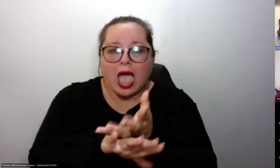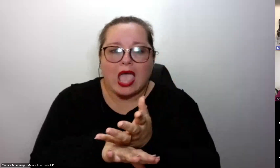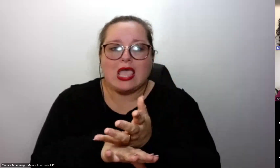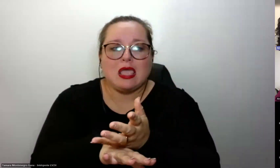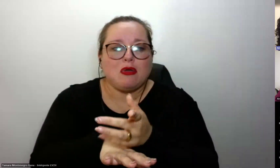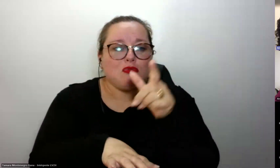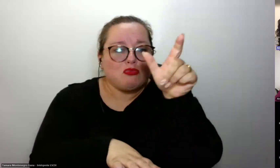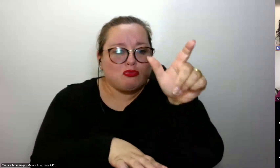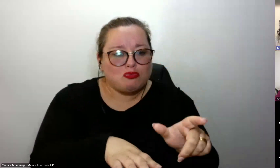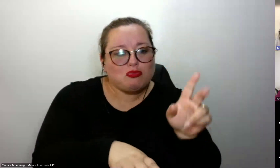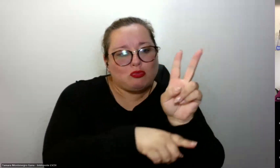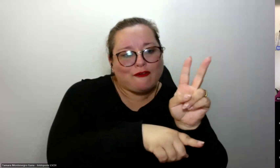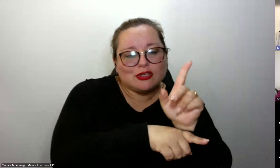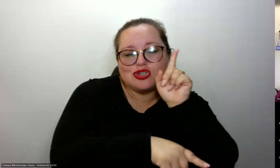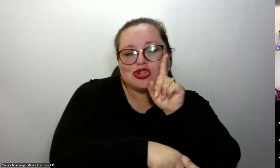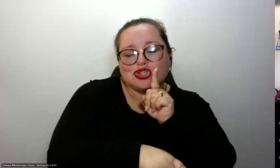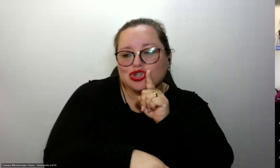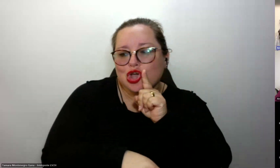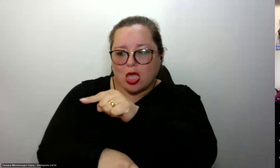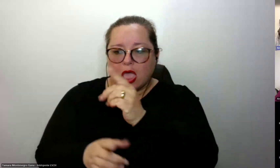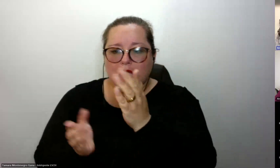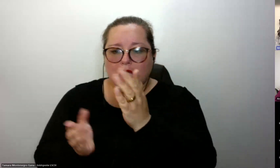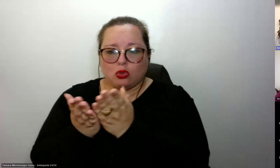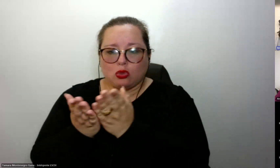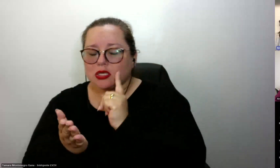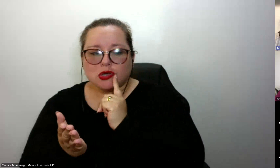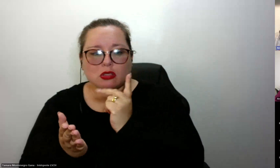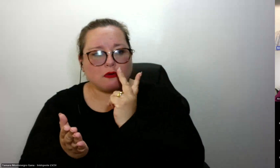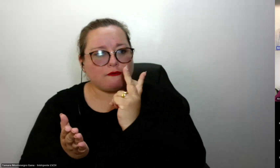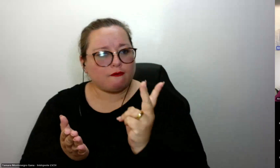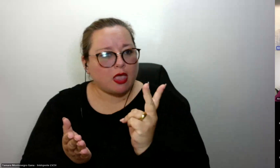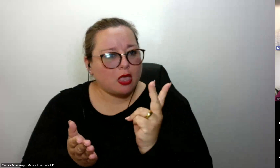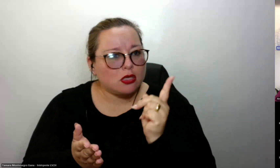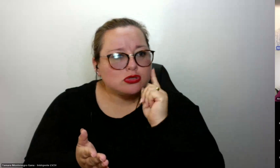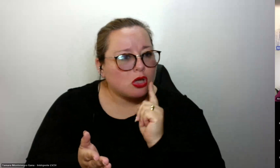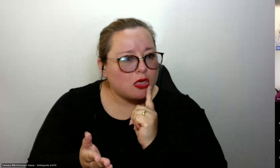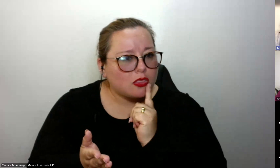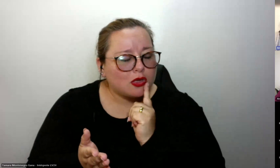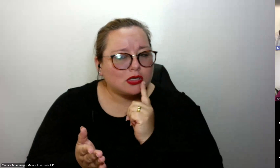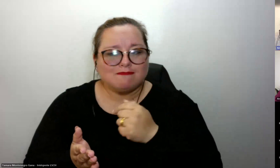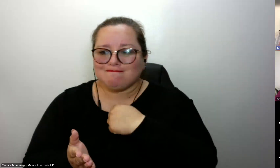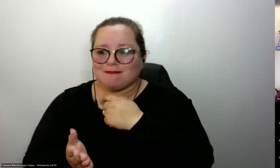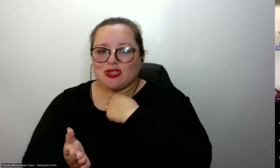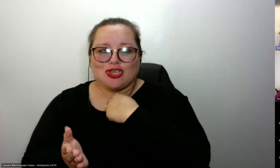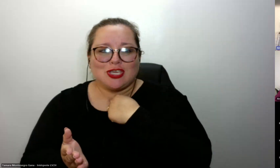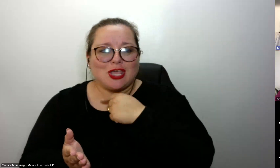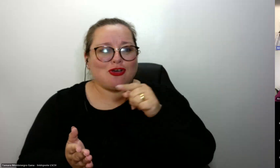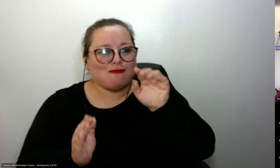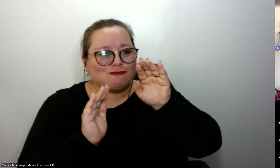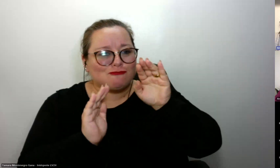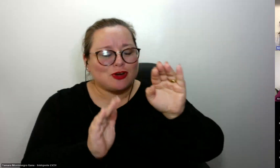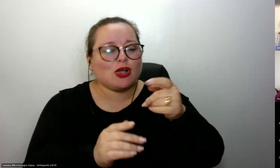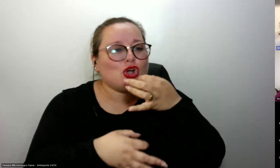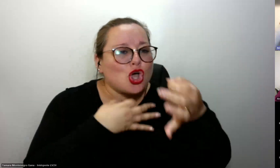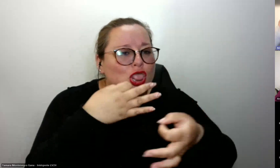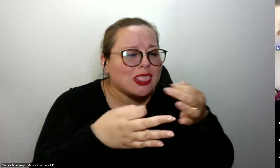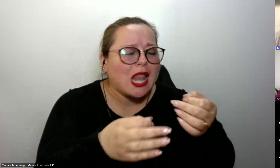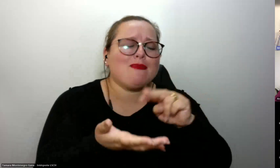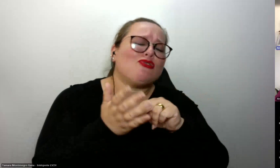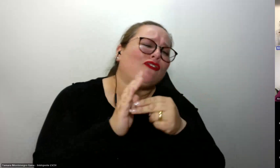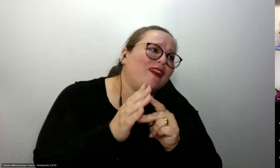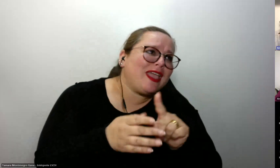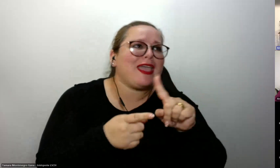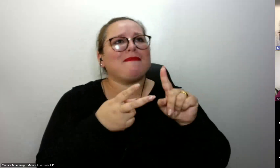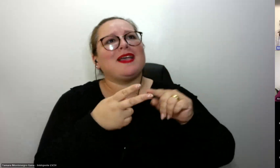sordo, el estudiante va a sentir naturalmente esta necesidad de comunicarse o contarle, ¿no?, sus problemas y